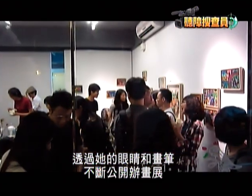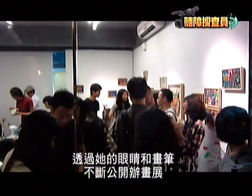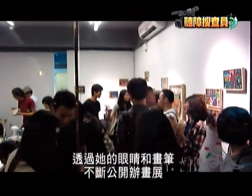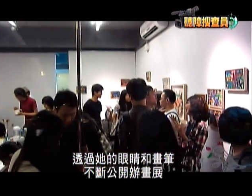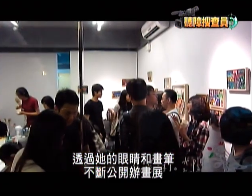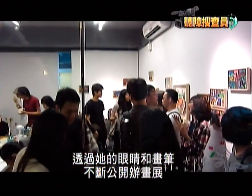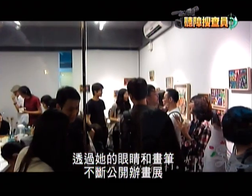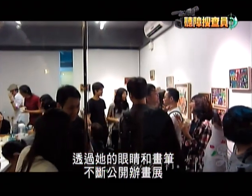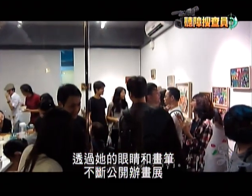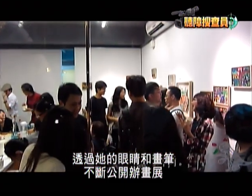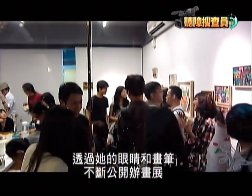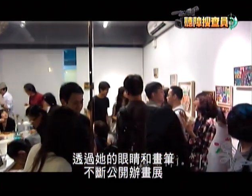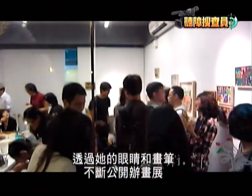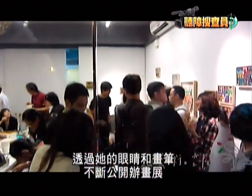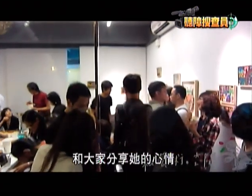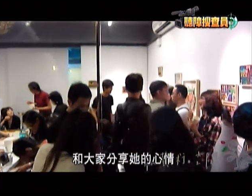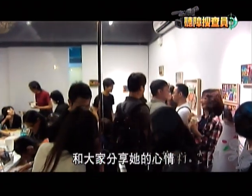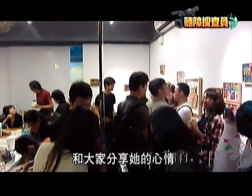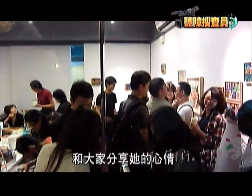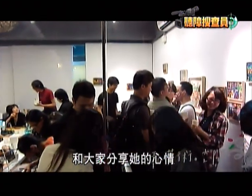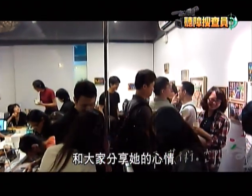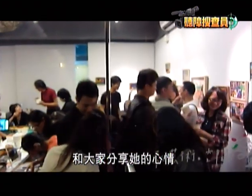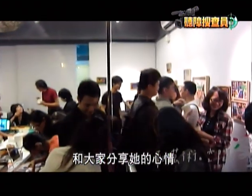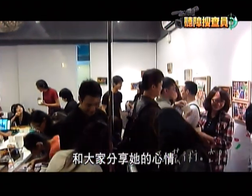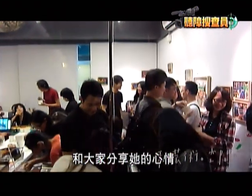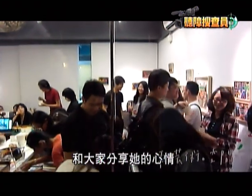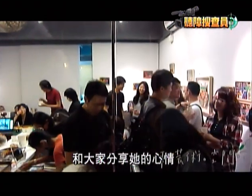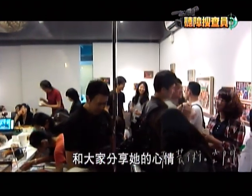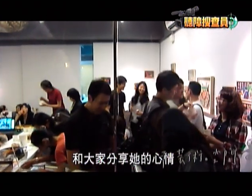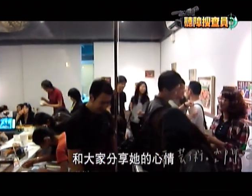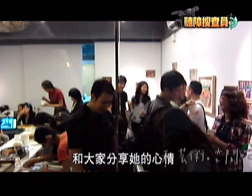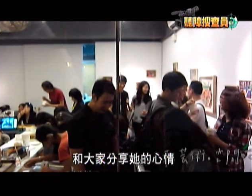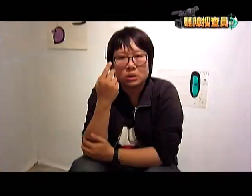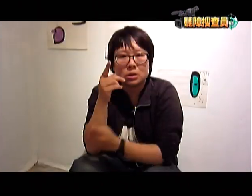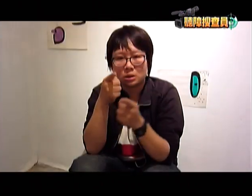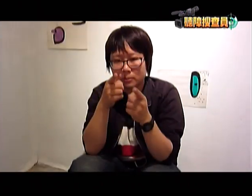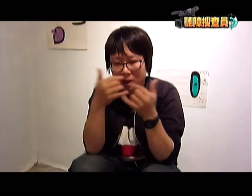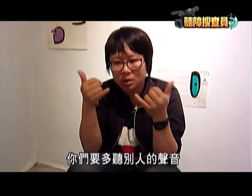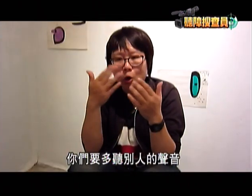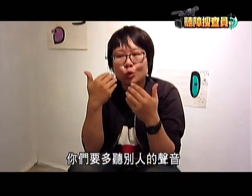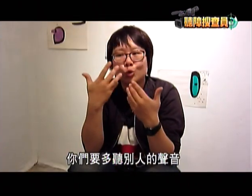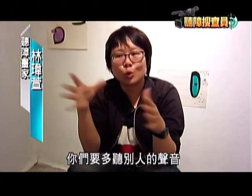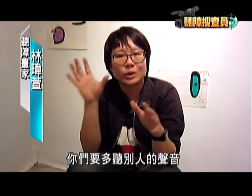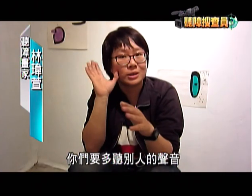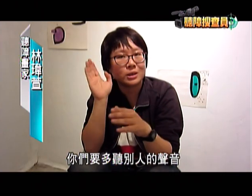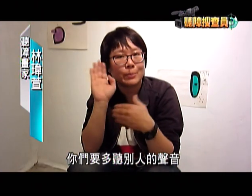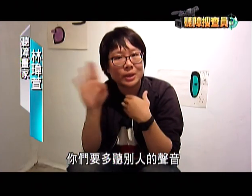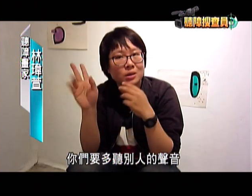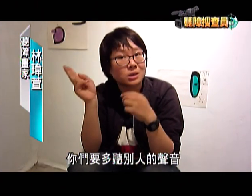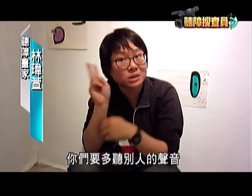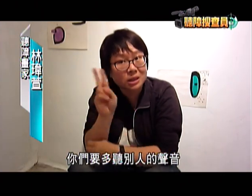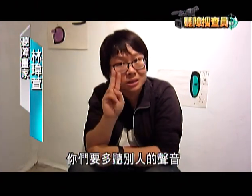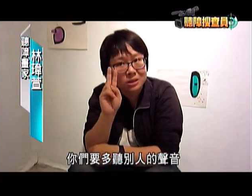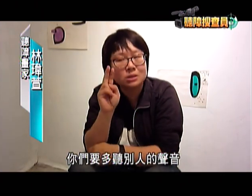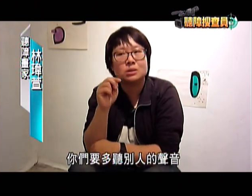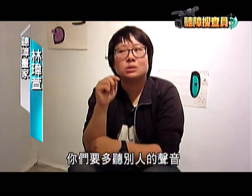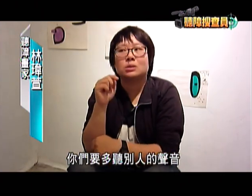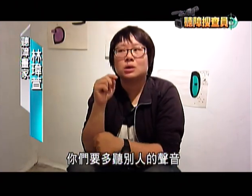勾画办画展和大家分享他的心情。 好老多天不能够相遇，好